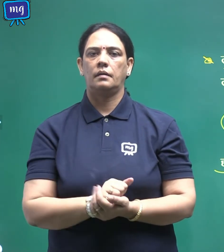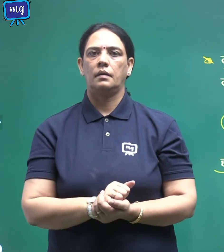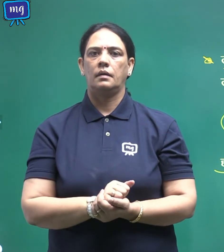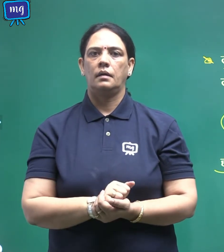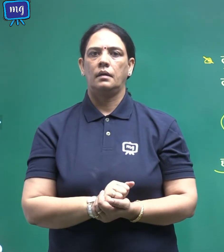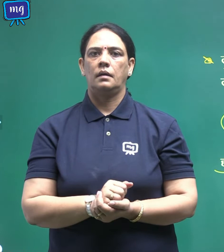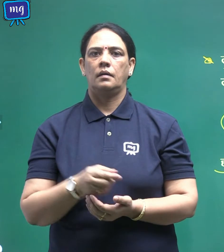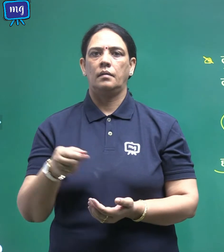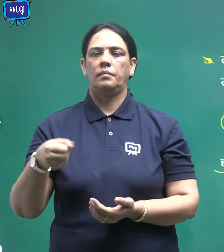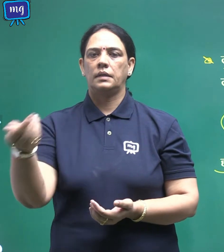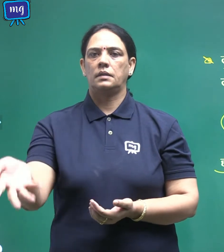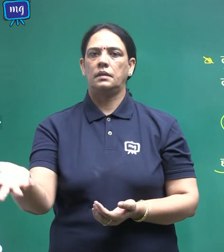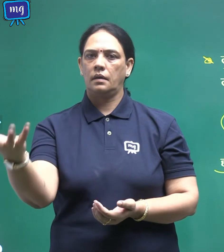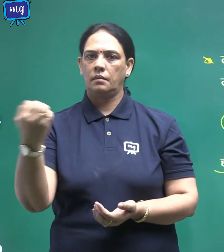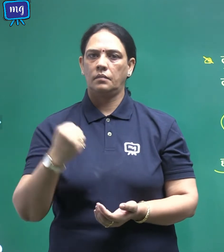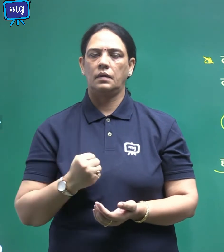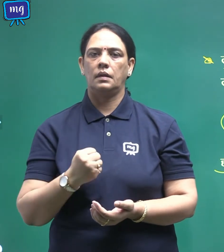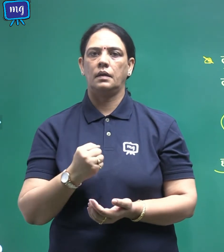क्रय मूल्य